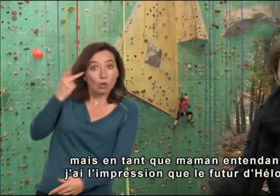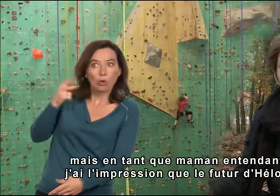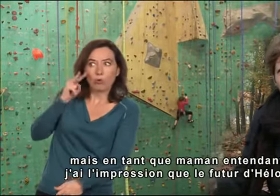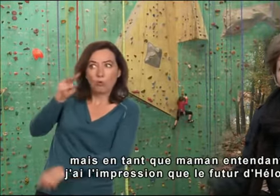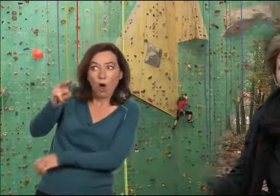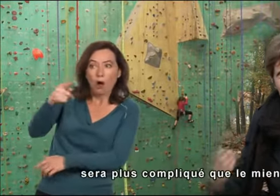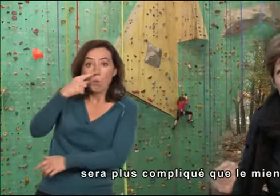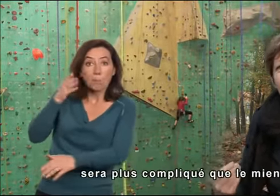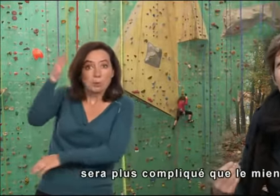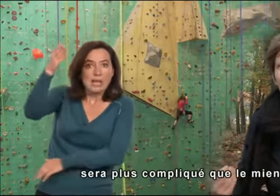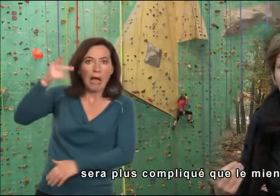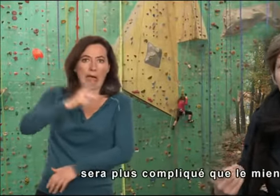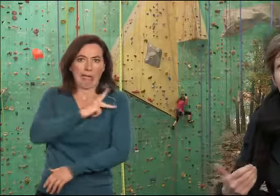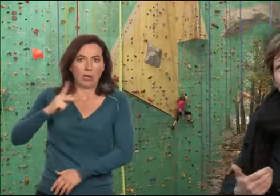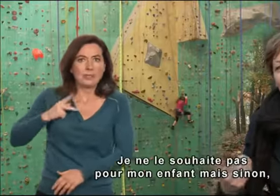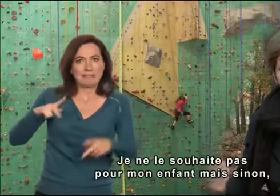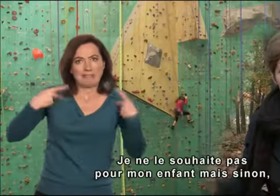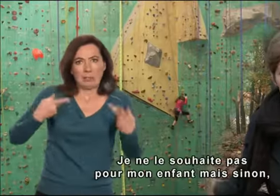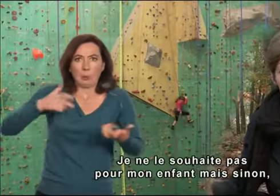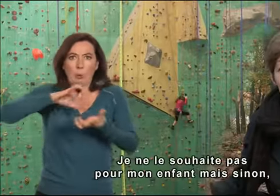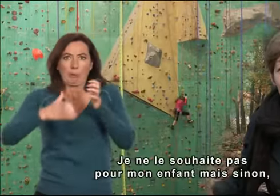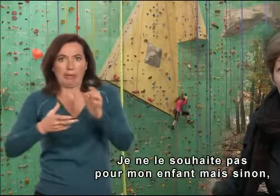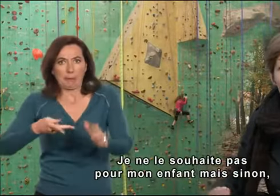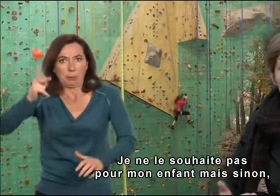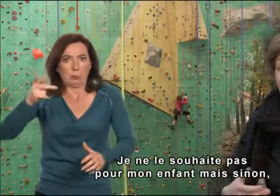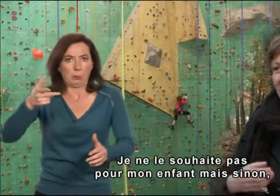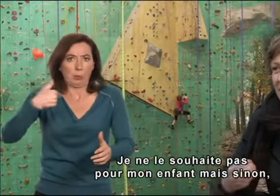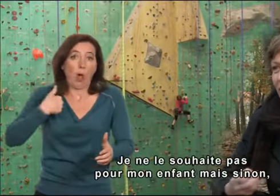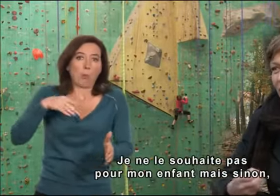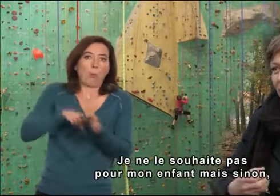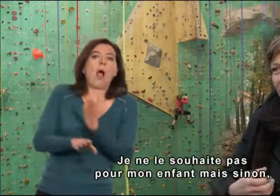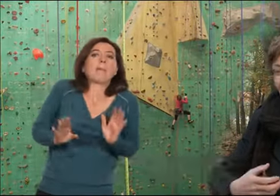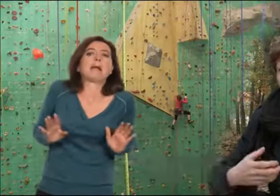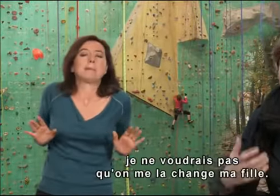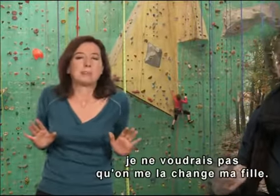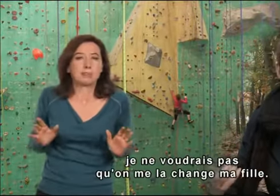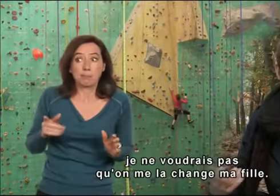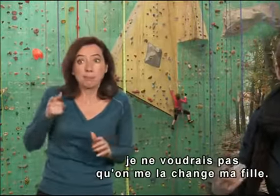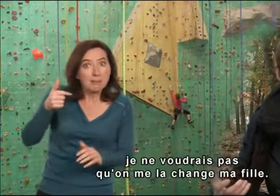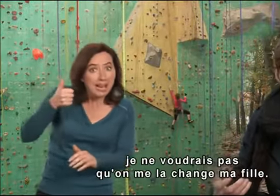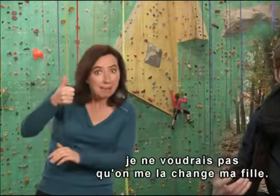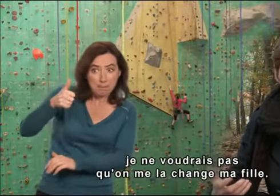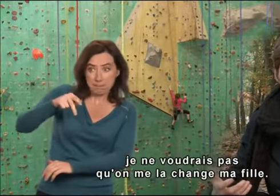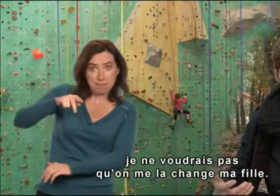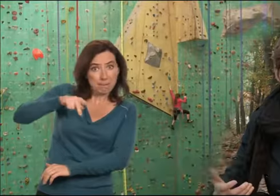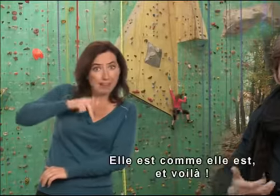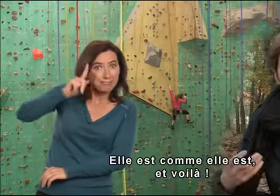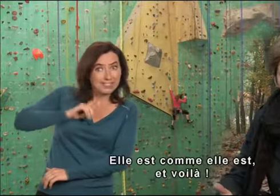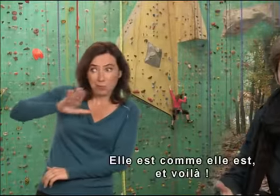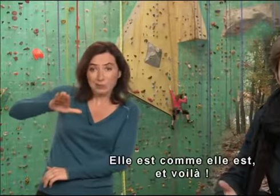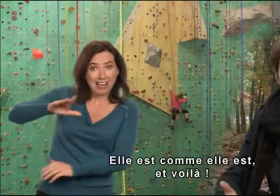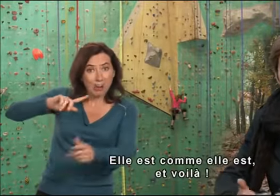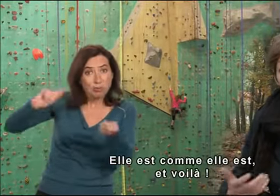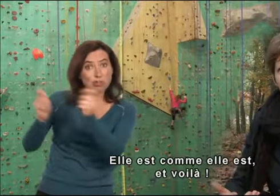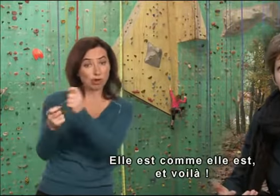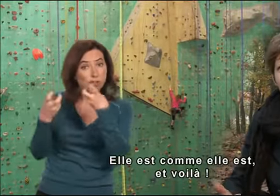que le futur de lui sera plus compliqué que celui que j'avais. Et c'est pas quelque chose que je souhaite pour mon enfant. Mais sinon, je voudrais pas qu'on me la change, ma fille. Elle est comme elle